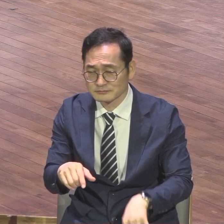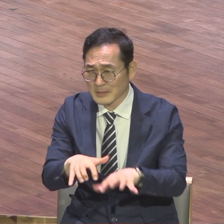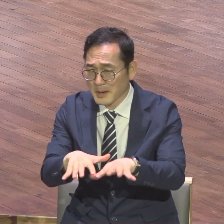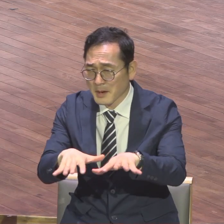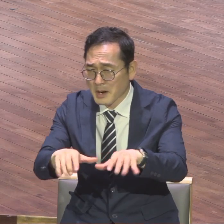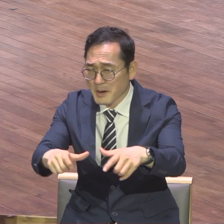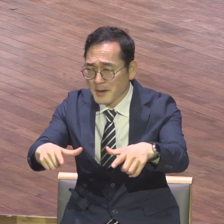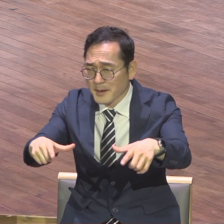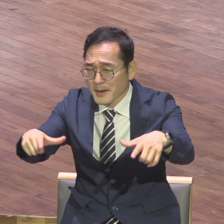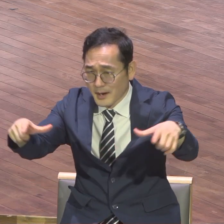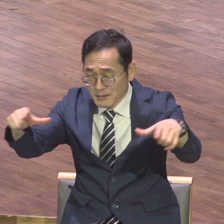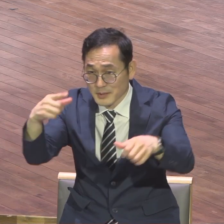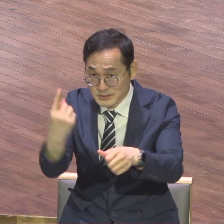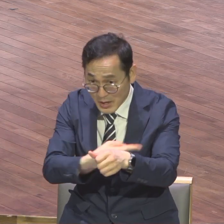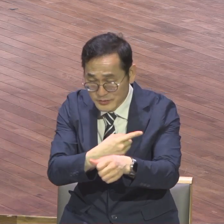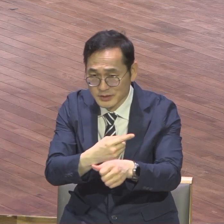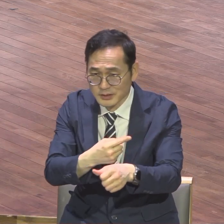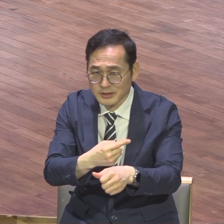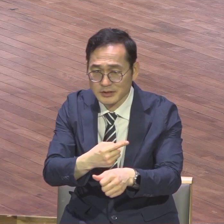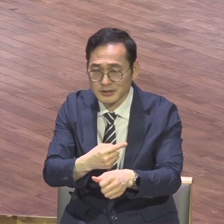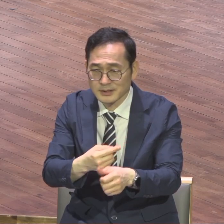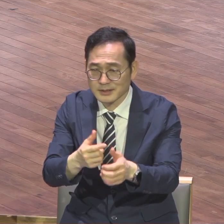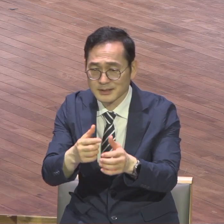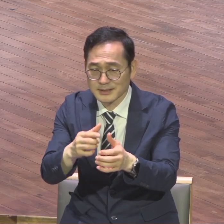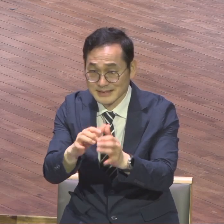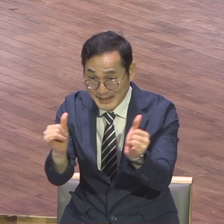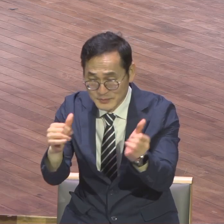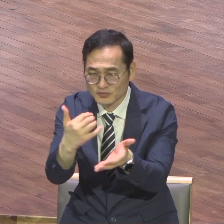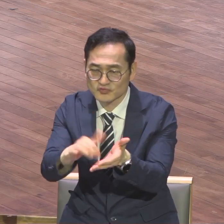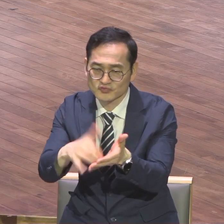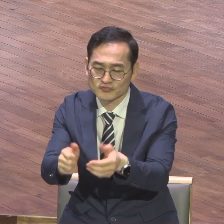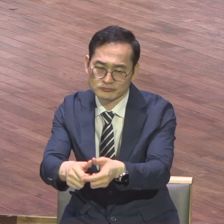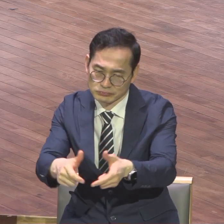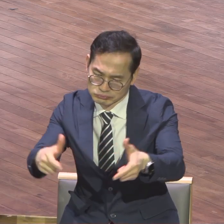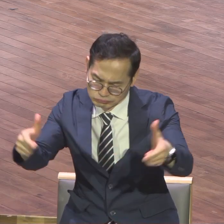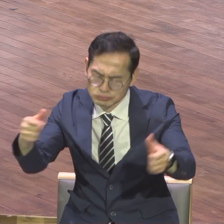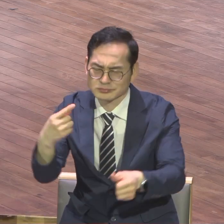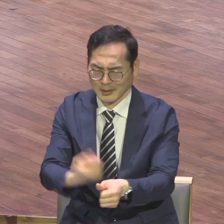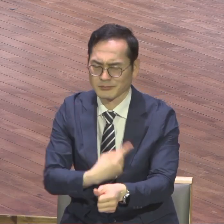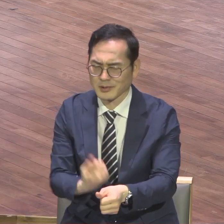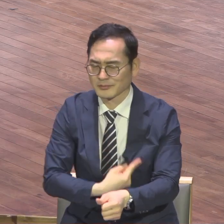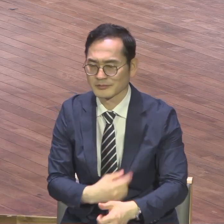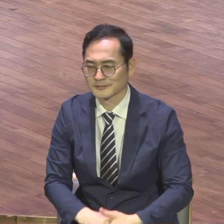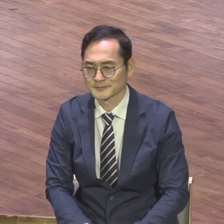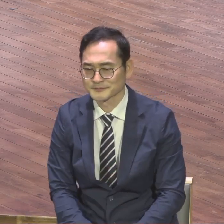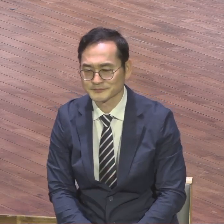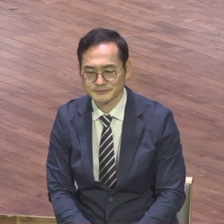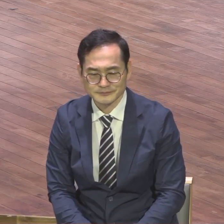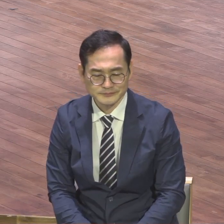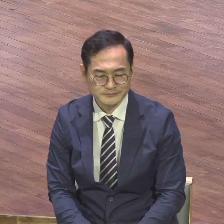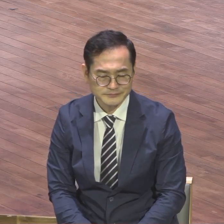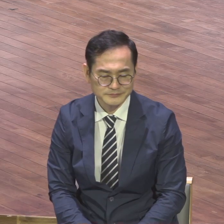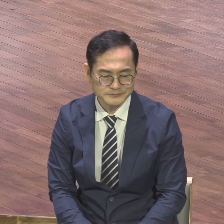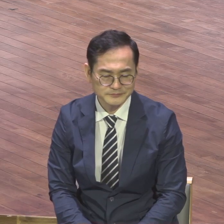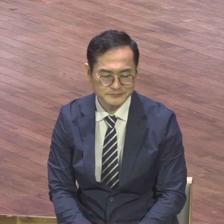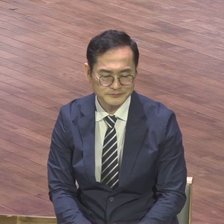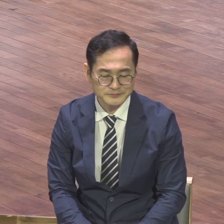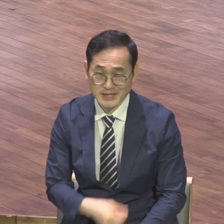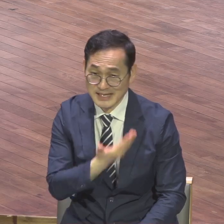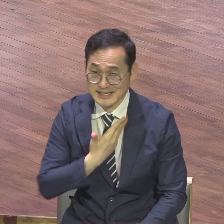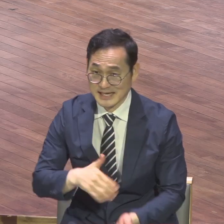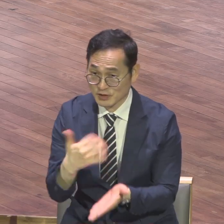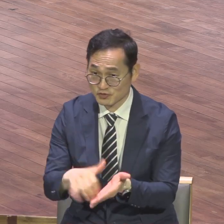결과로 영적 숫자 늘어나게 되어있고 부흥되게 되어있다. 본문 내 이 제자의 이 수가 더 심히 많았다. 이 말이